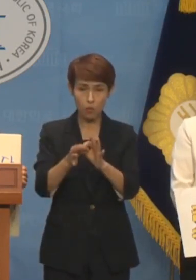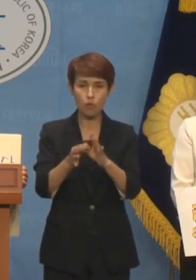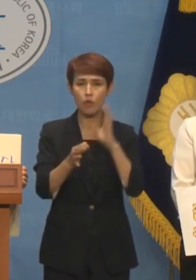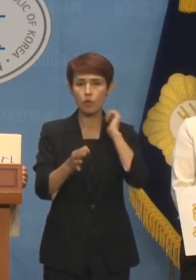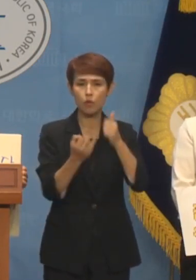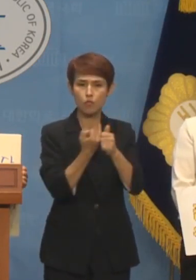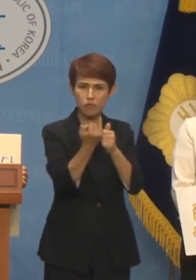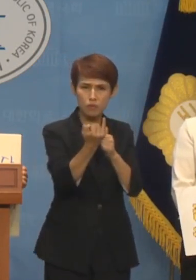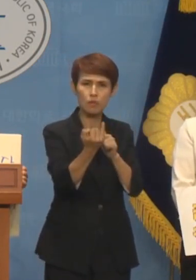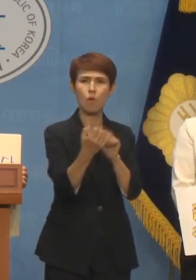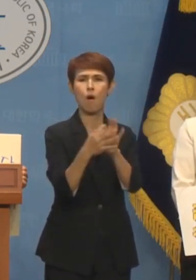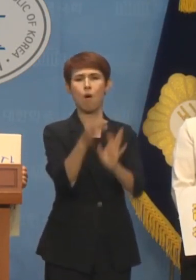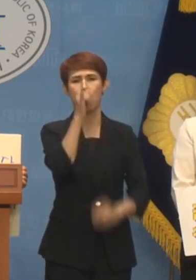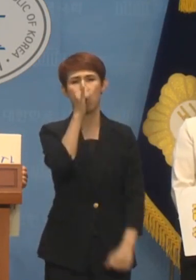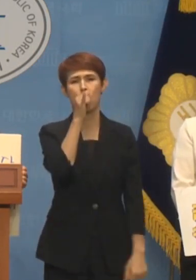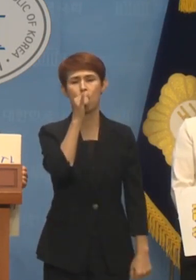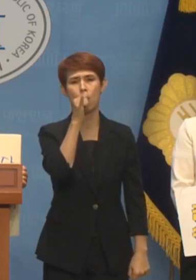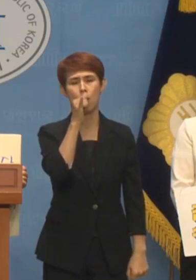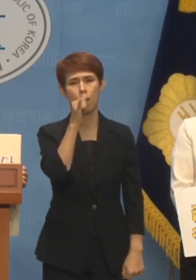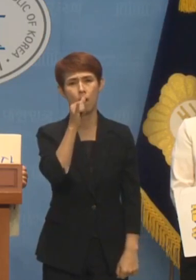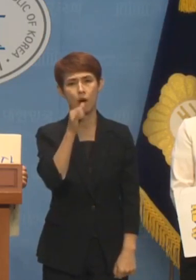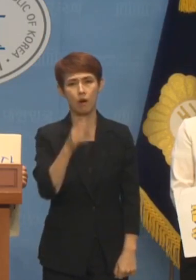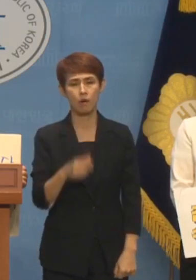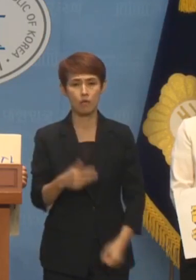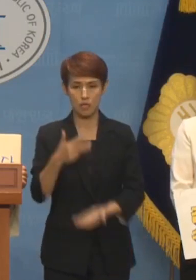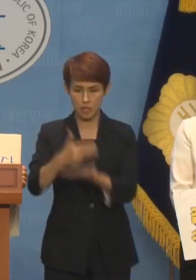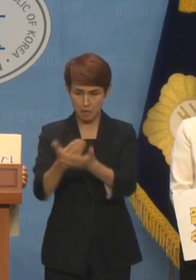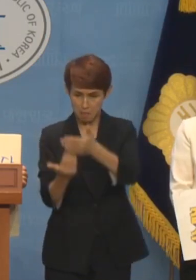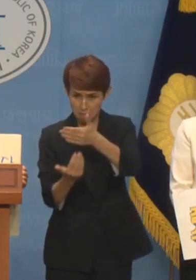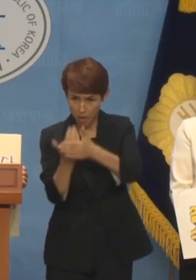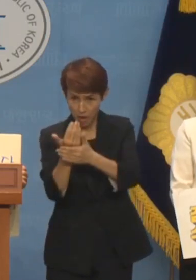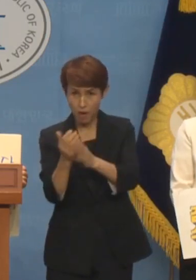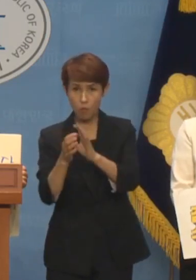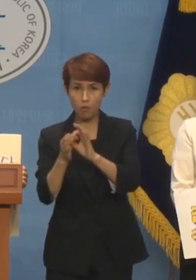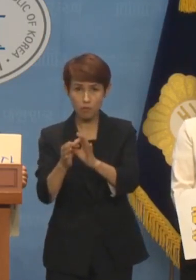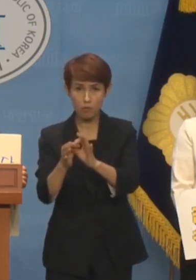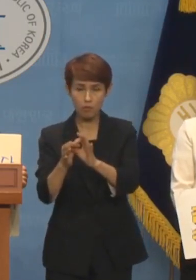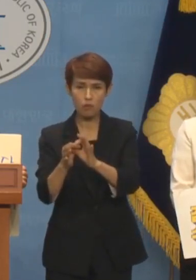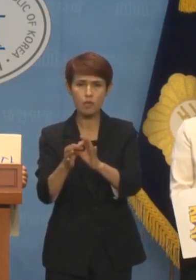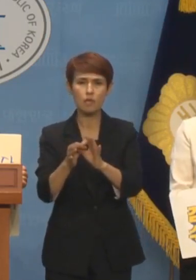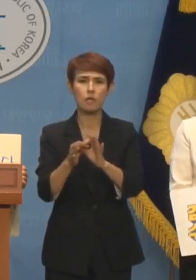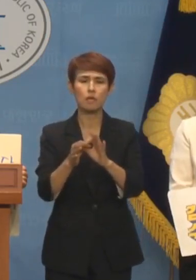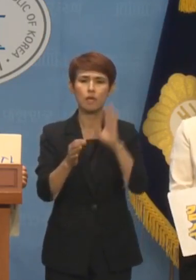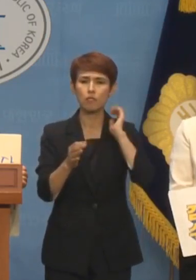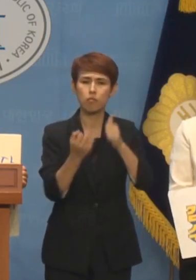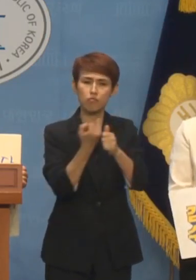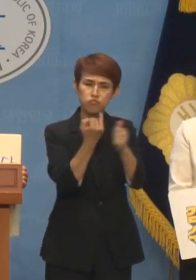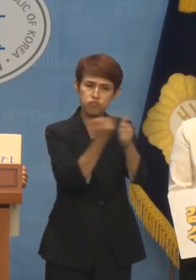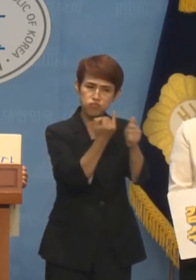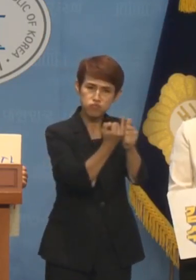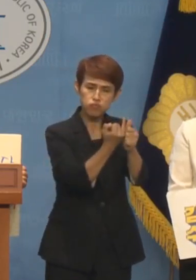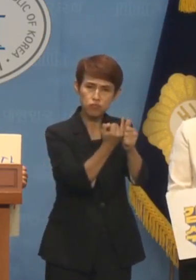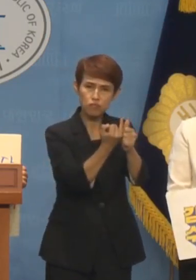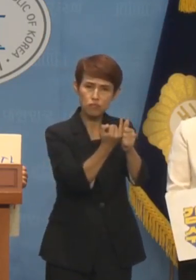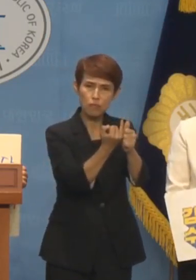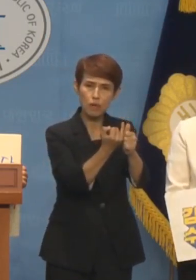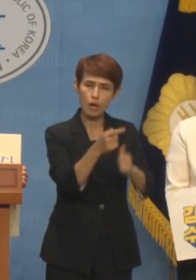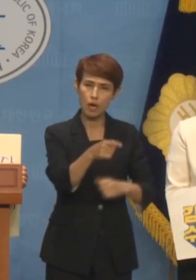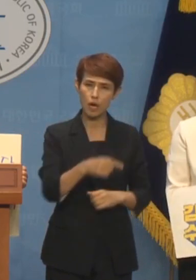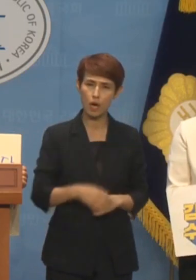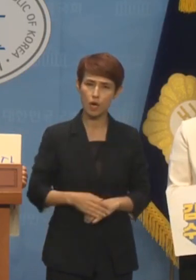핵심이 아니었나라는 의혹까지 제기되고 있고, 이태원 참사도 어제 그제 김건희 윤석열 부부가 맨날 극우